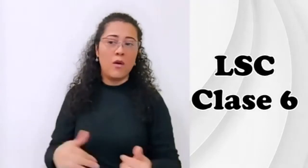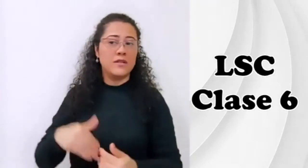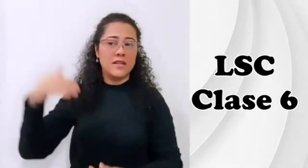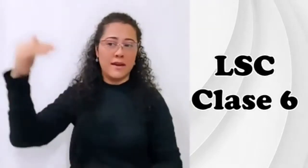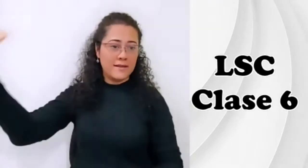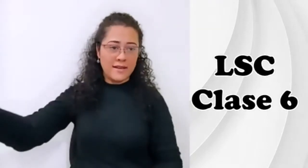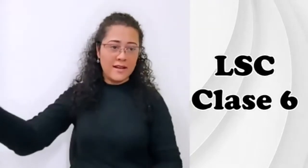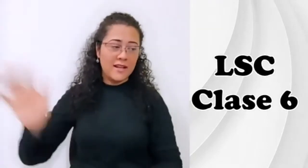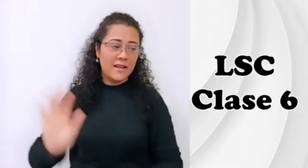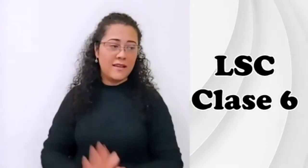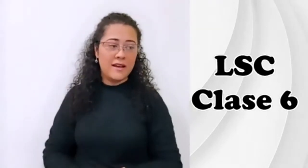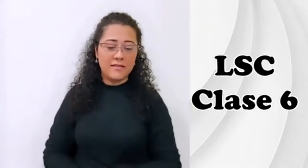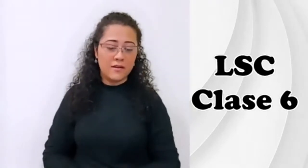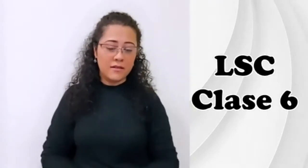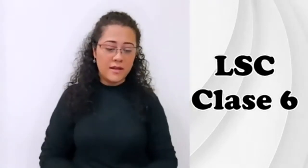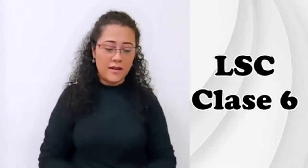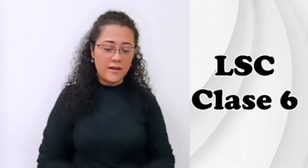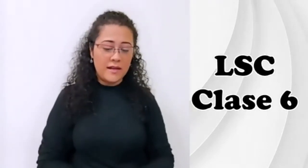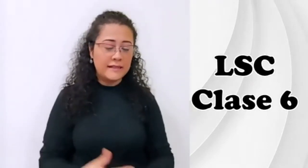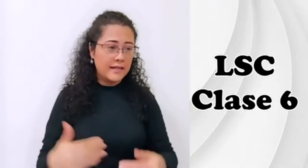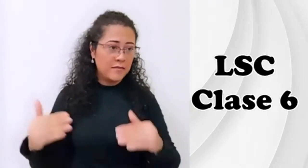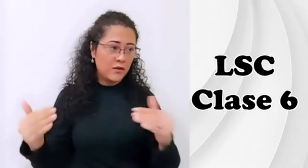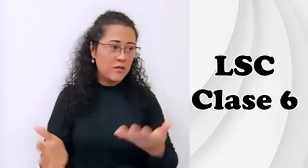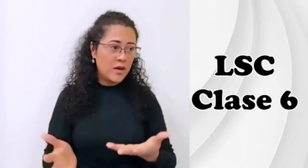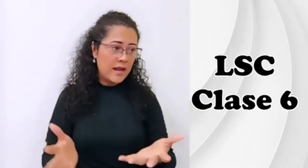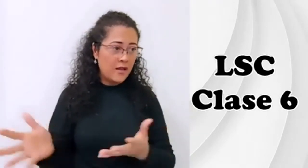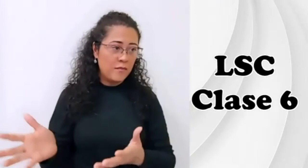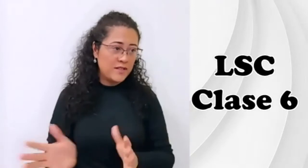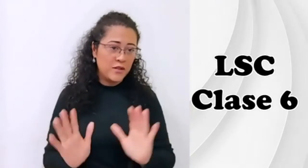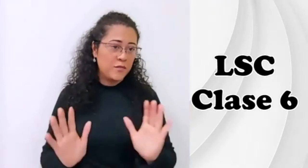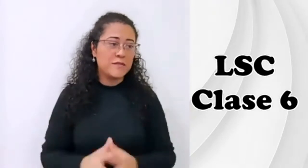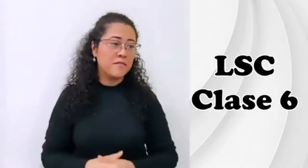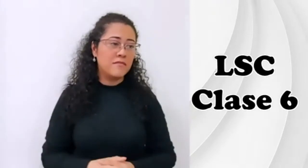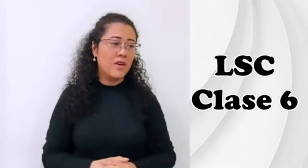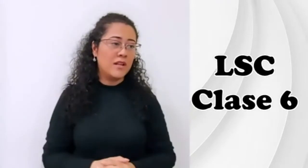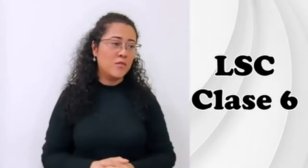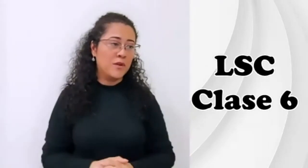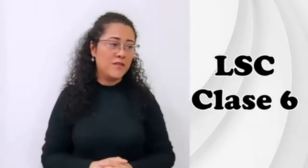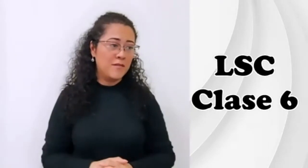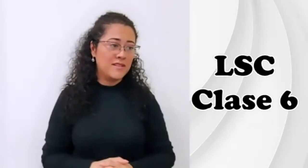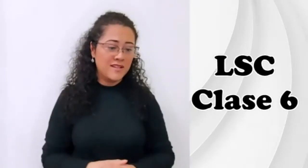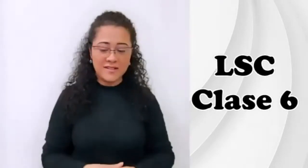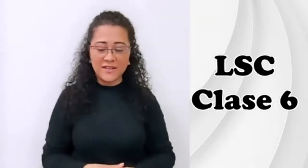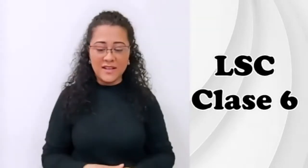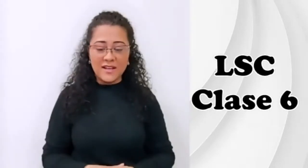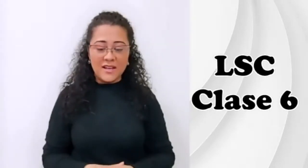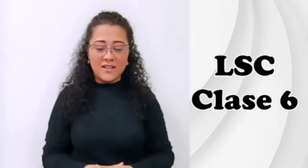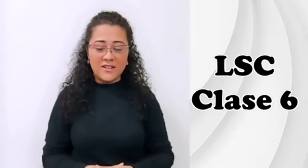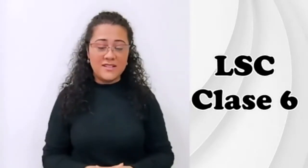si ya es allá delante de la tarima al lado del pastor, pues no hay ningún problema, ¿cierto? Entonces sí